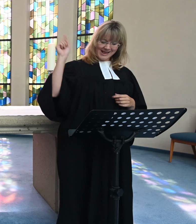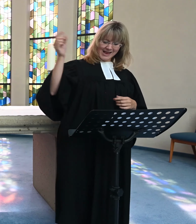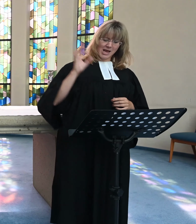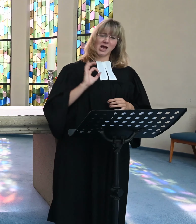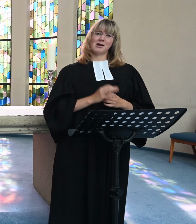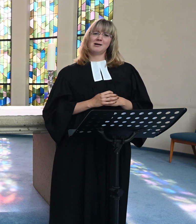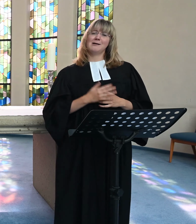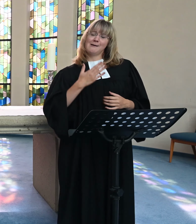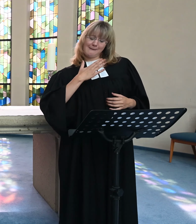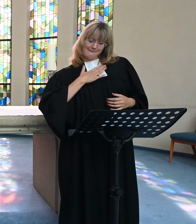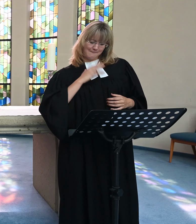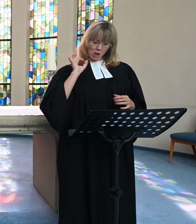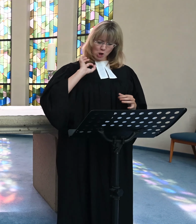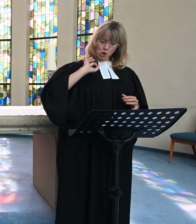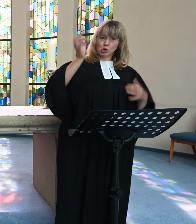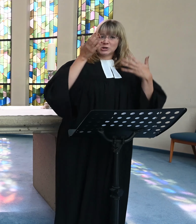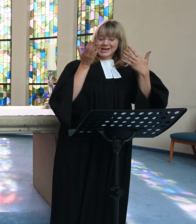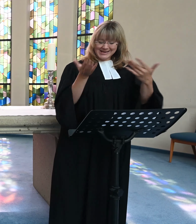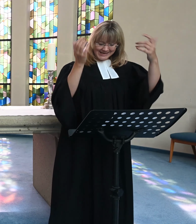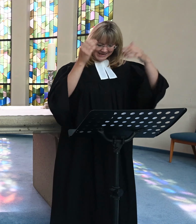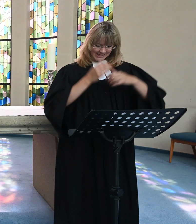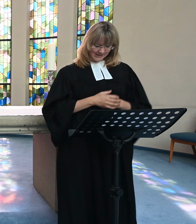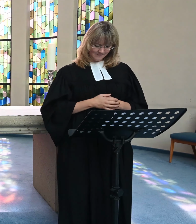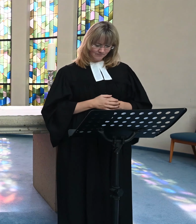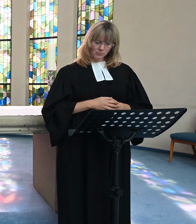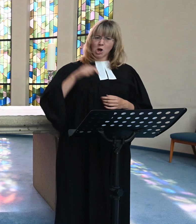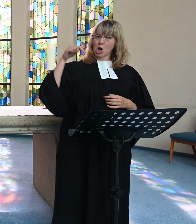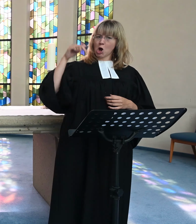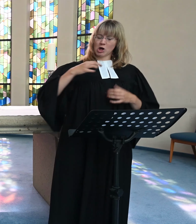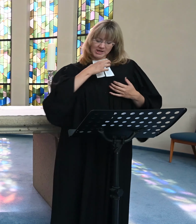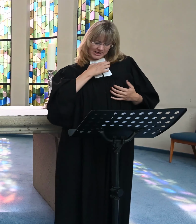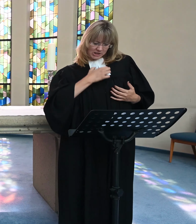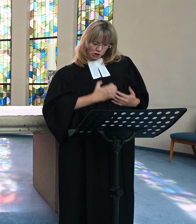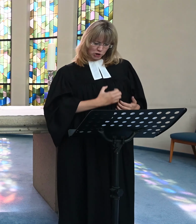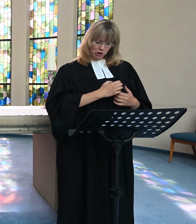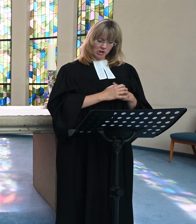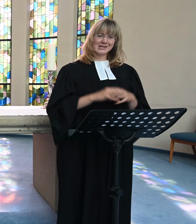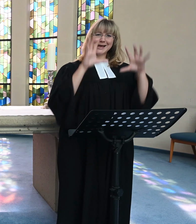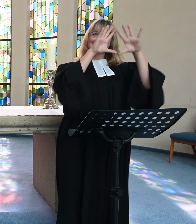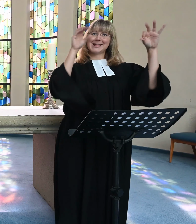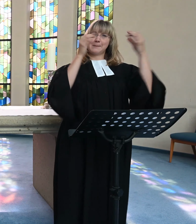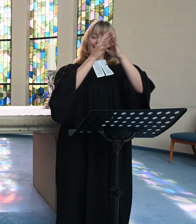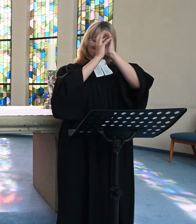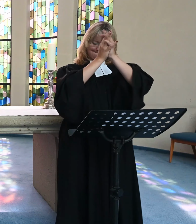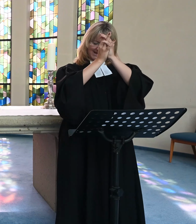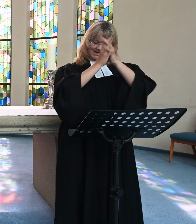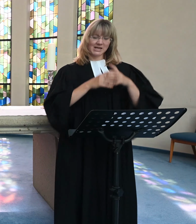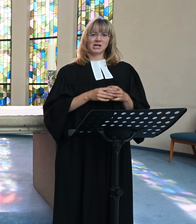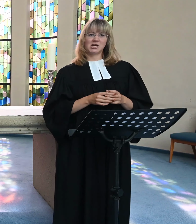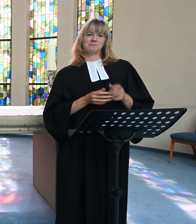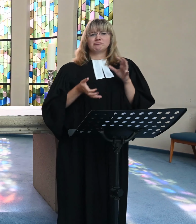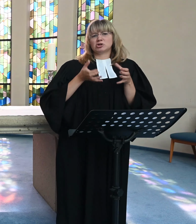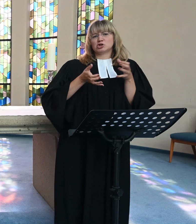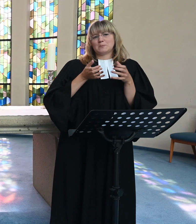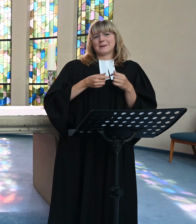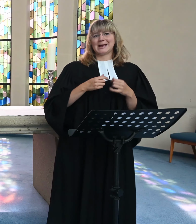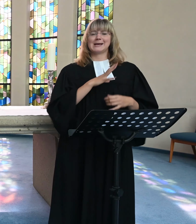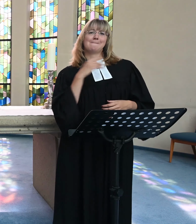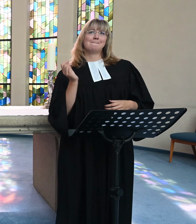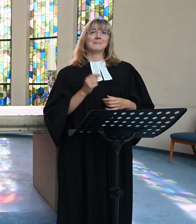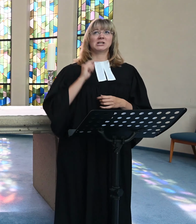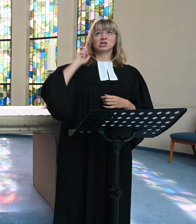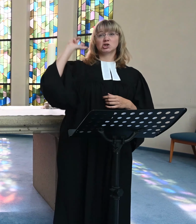Sonntag trägt den Namen Rogate, betet, das heißt, bleibt im Gespräch mit Gott. Ich lade euch und